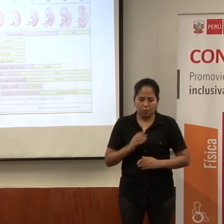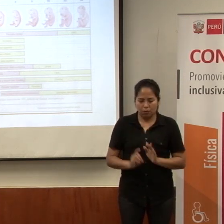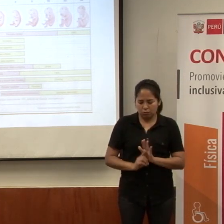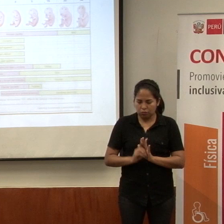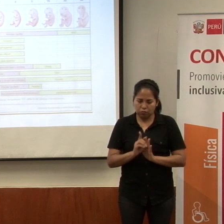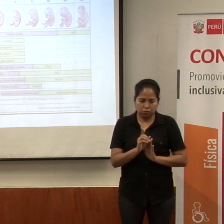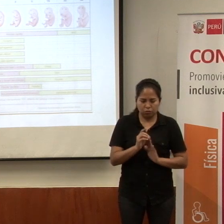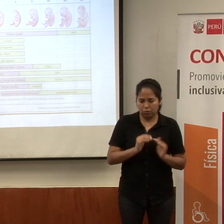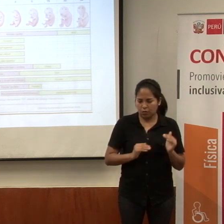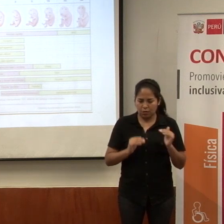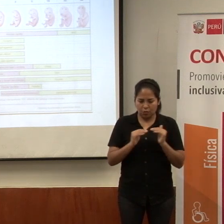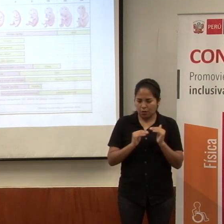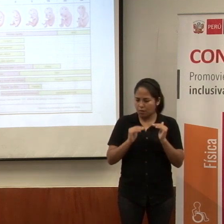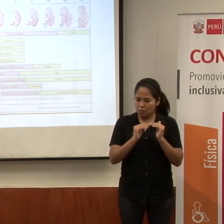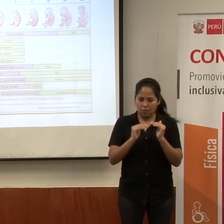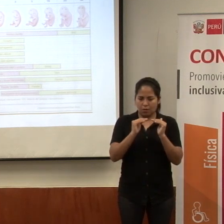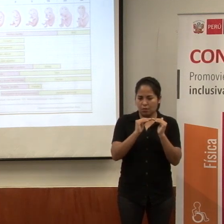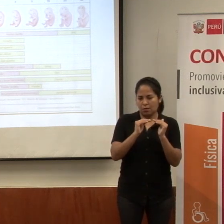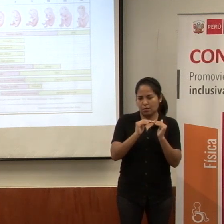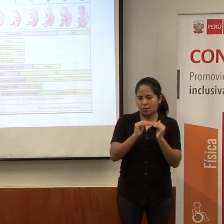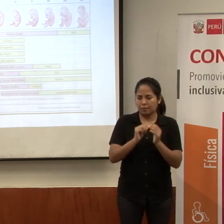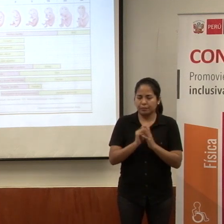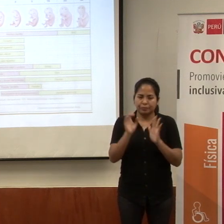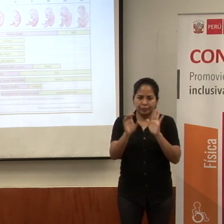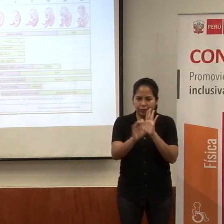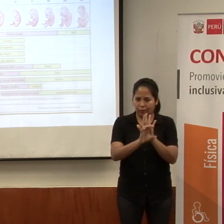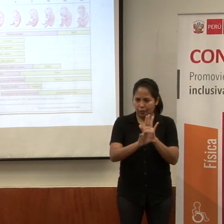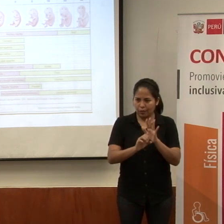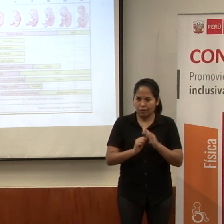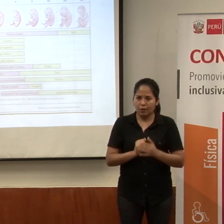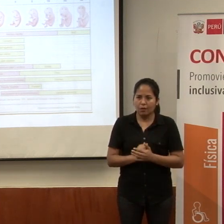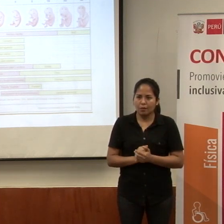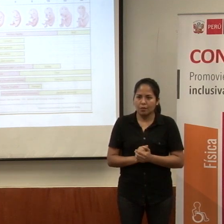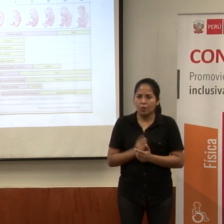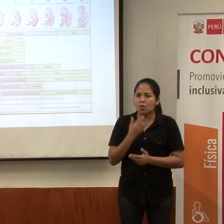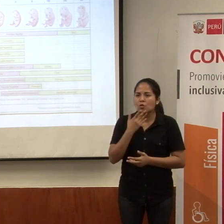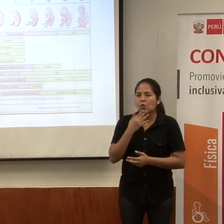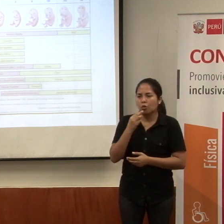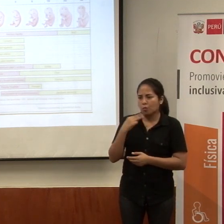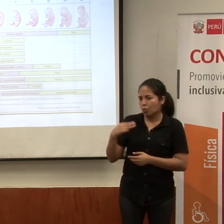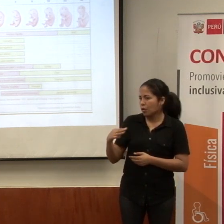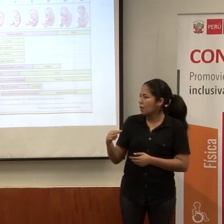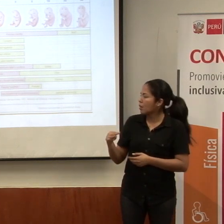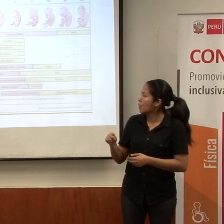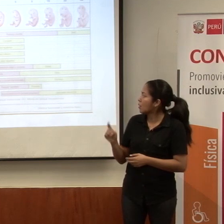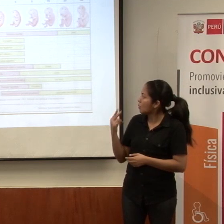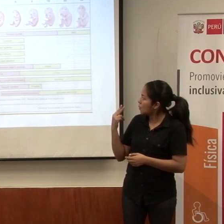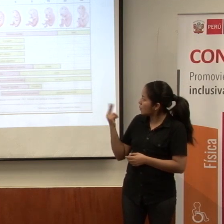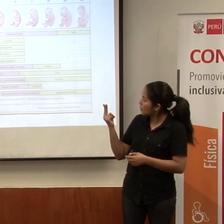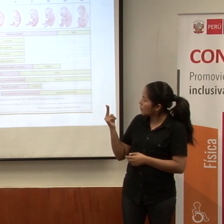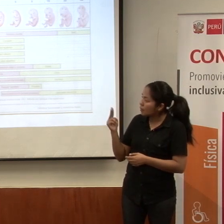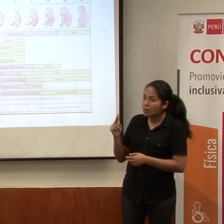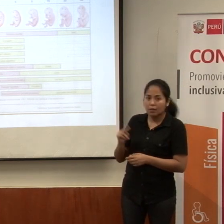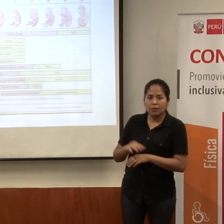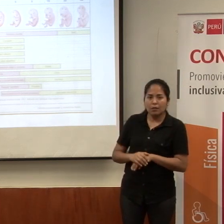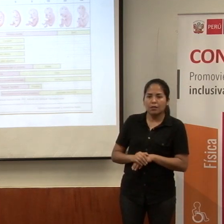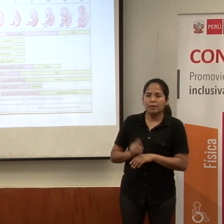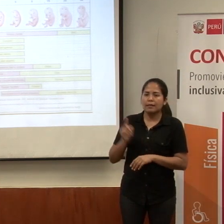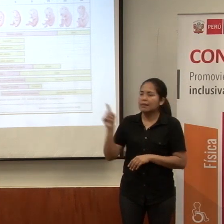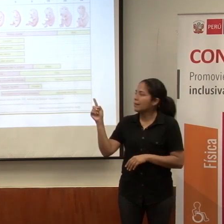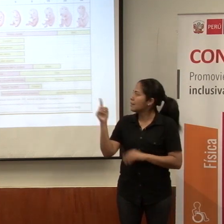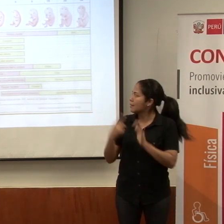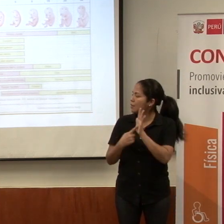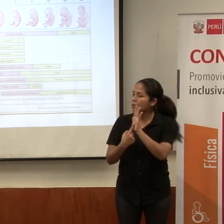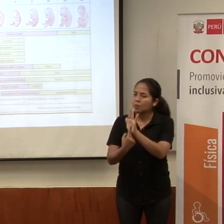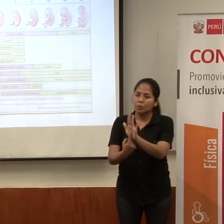¿no? Por ejemplo, en la línea morada, la primera línea morada que ustedes ven ahí, esa tiene que